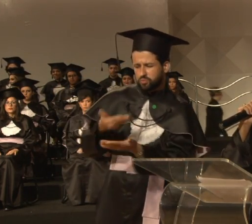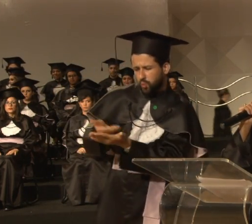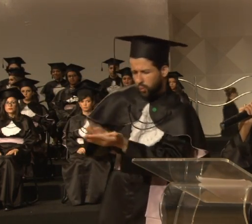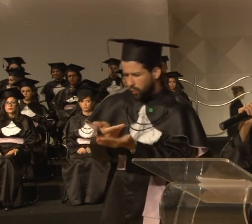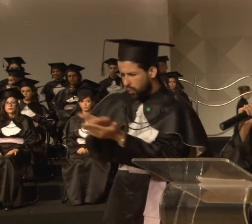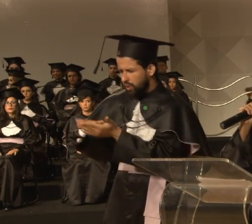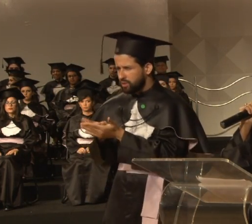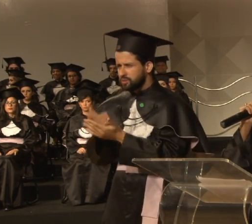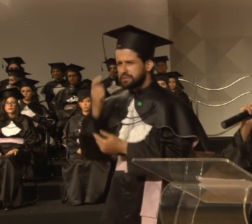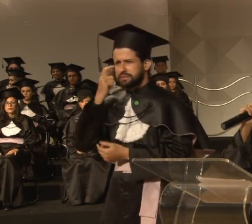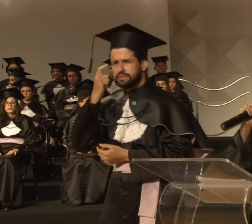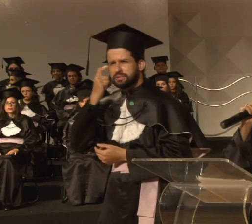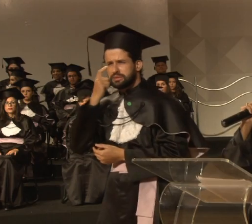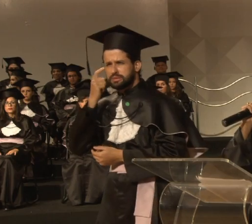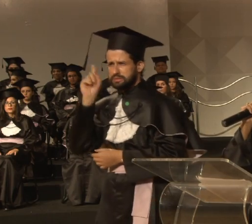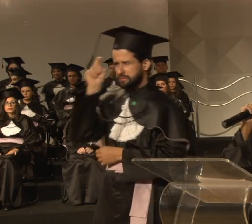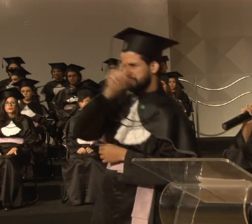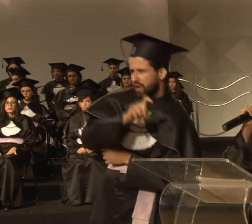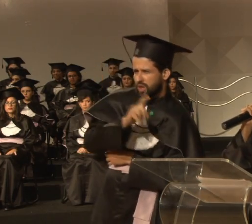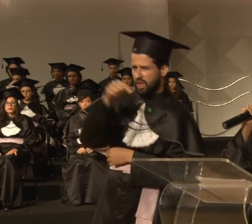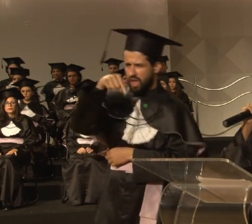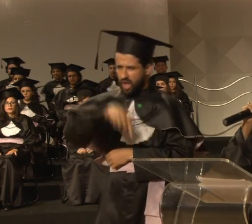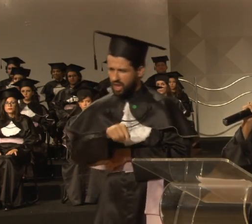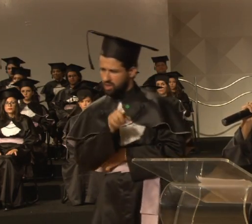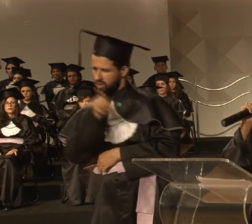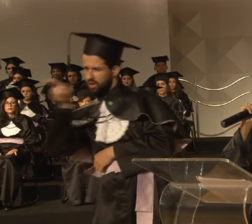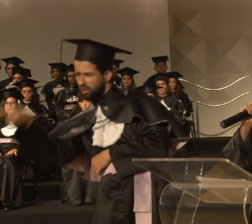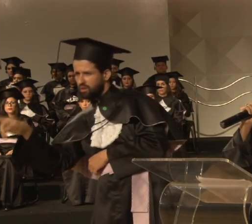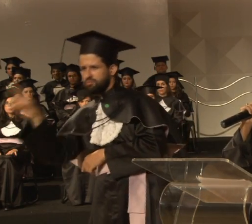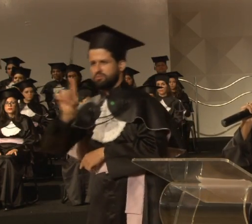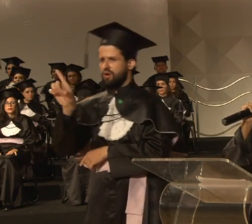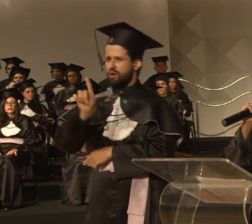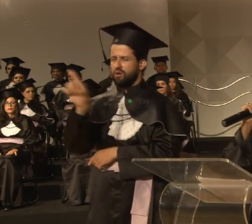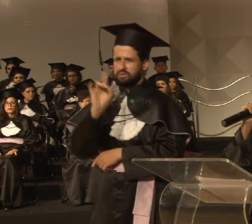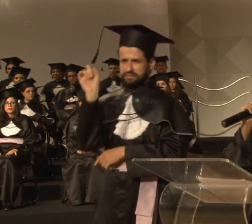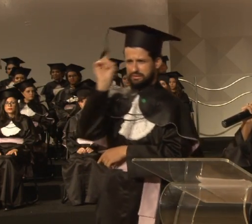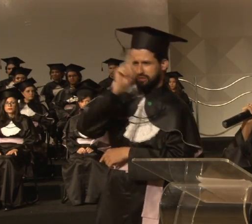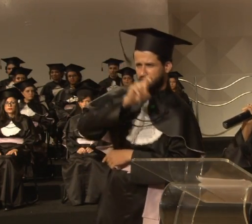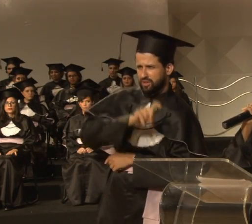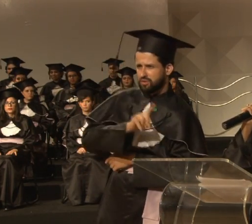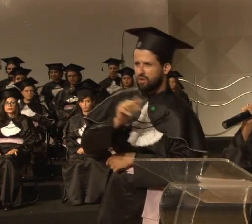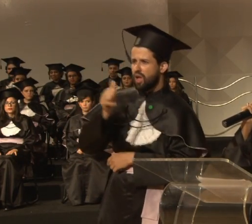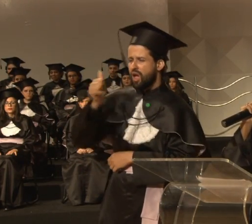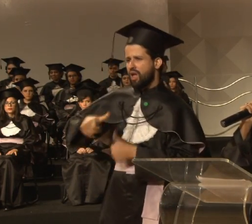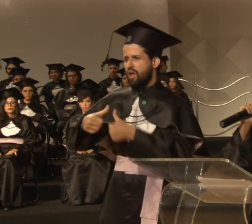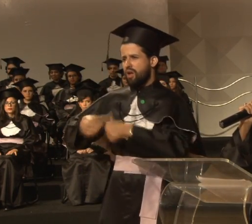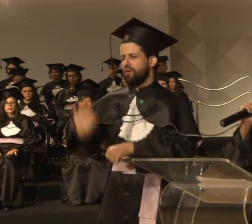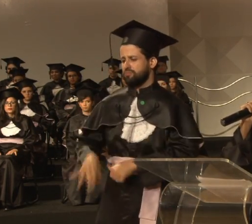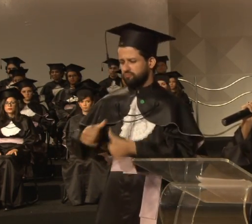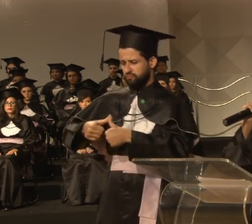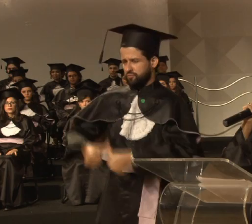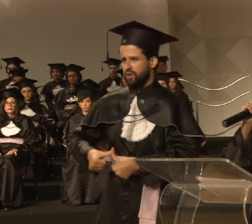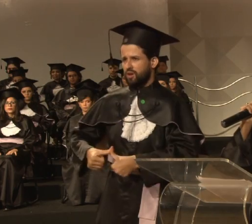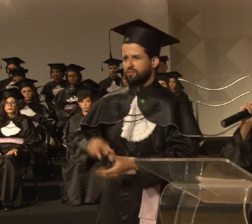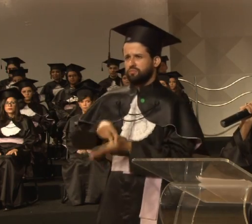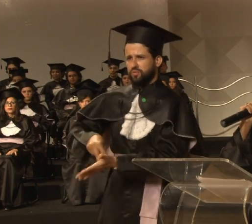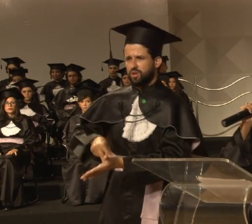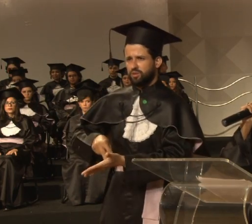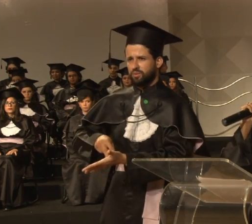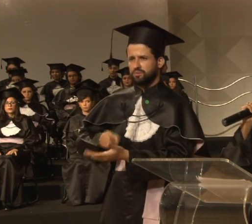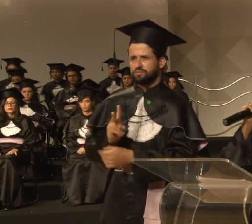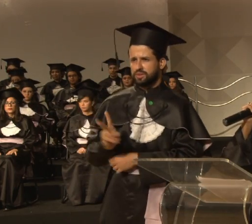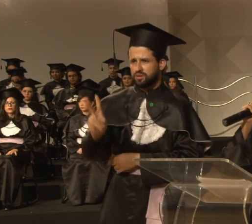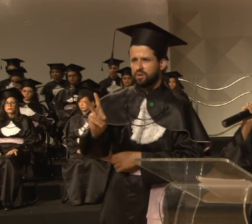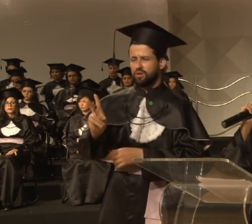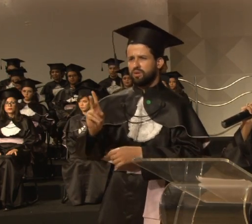que o complicado não foi este nem aquele. O difícil foi permanecer, seja por motivos que estavam